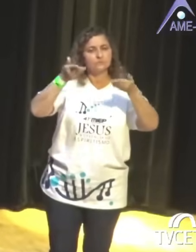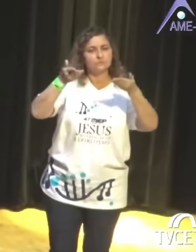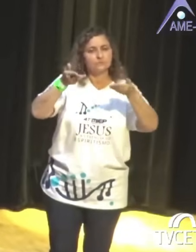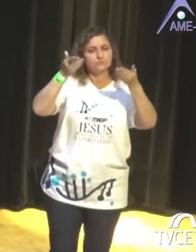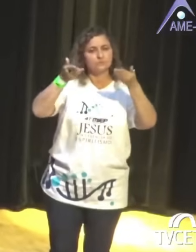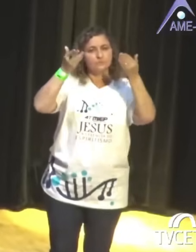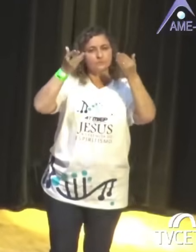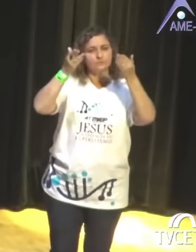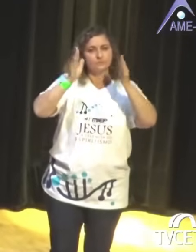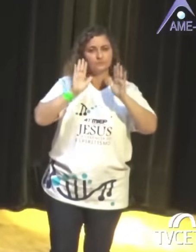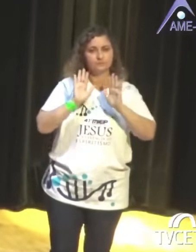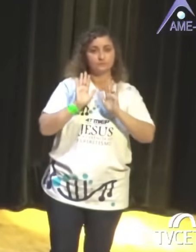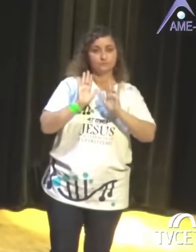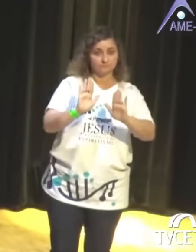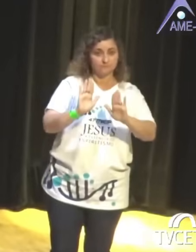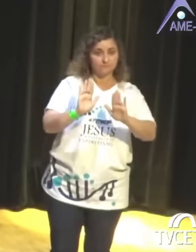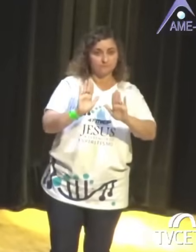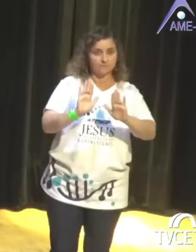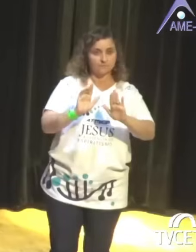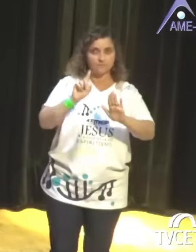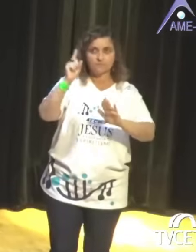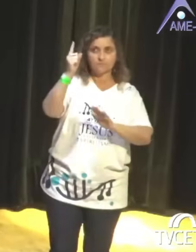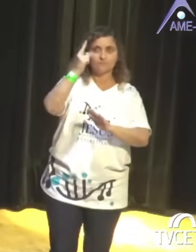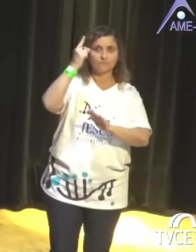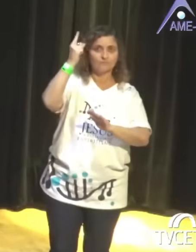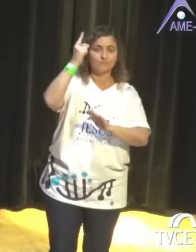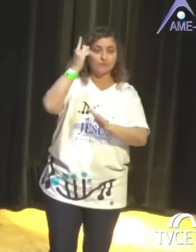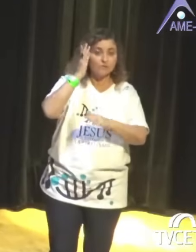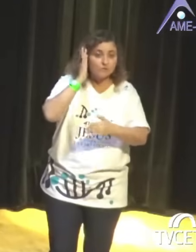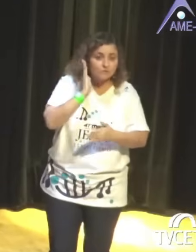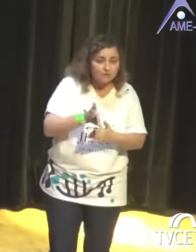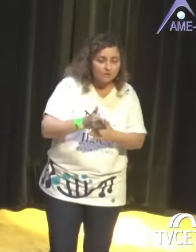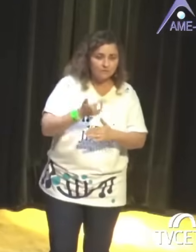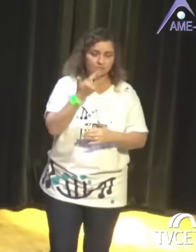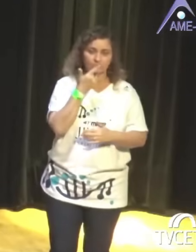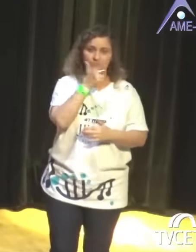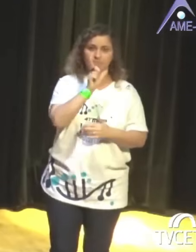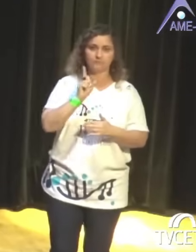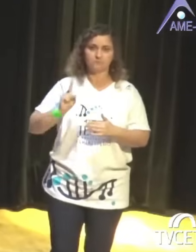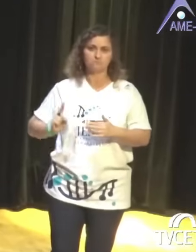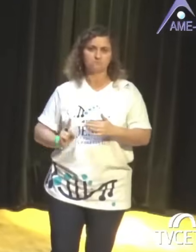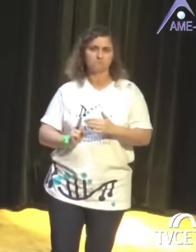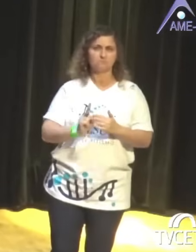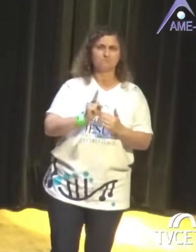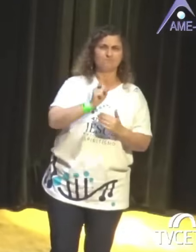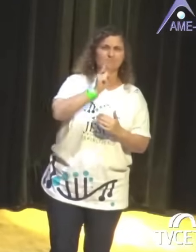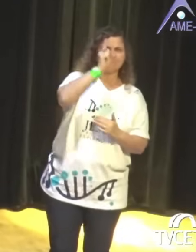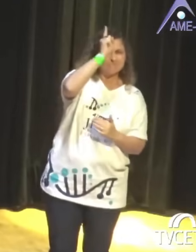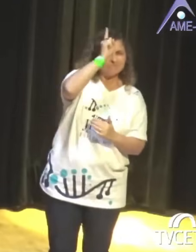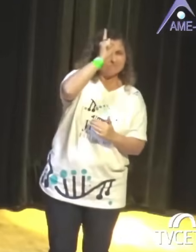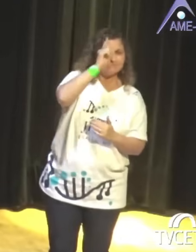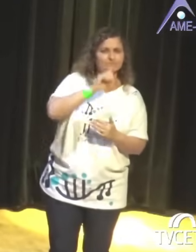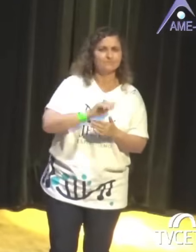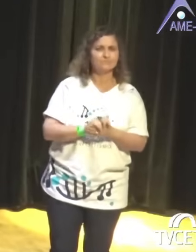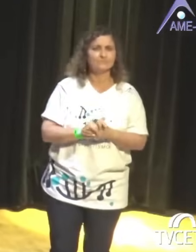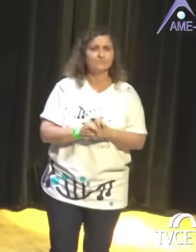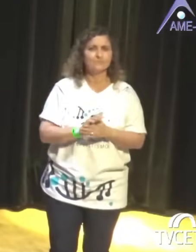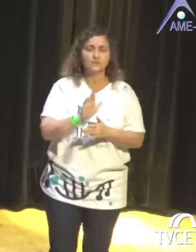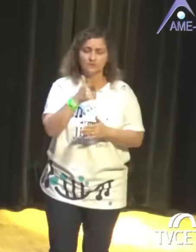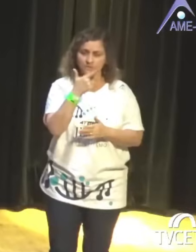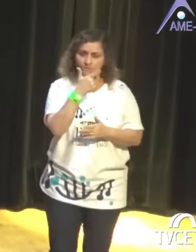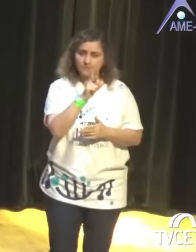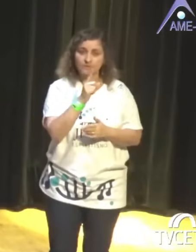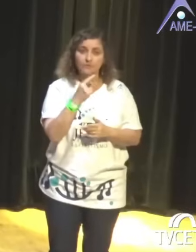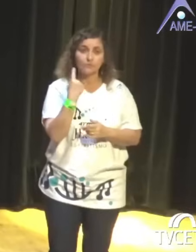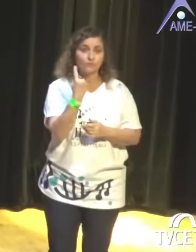suaves mas agora a cápsula já está numa altitude suficiente ela não